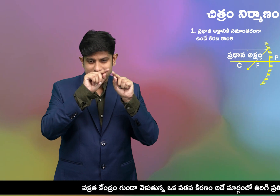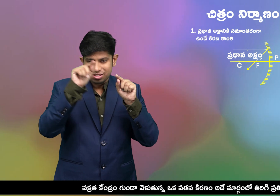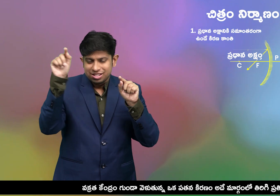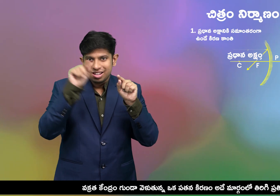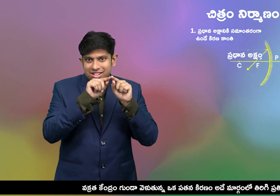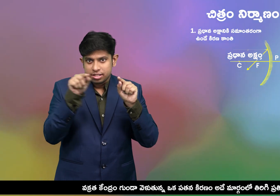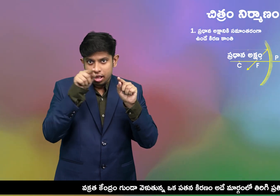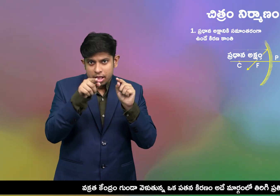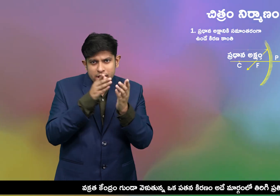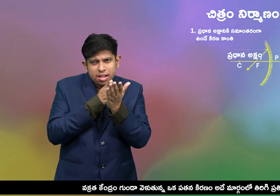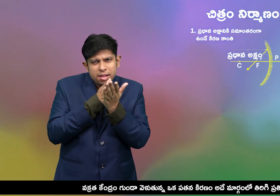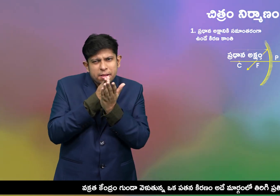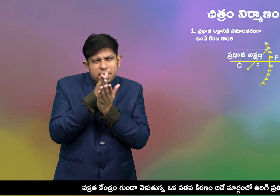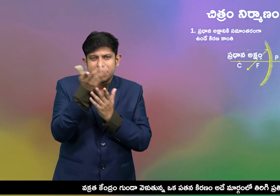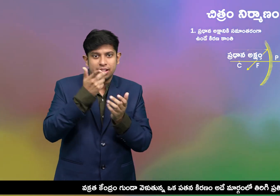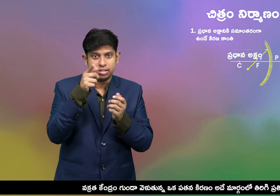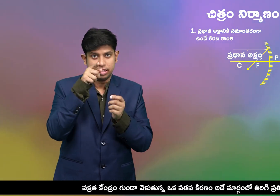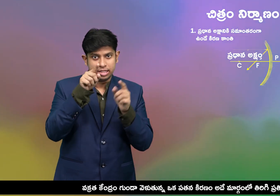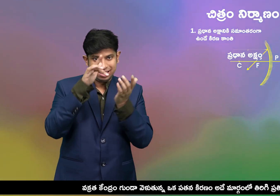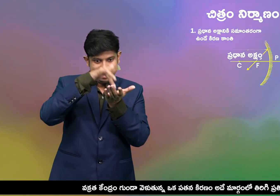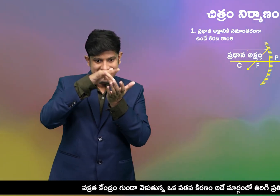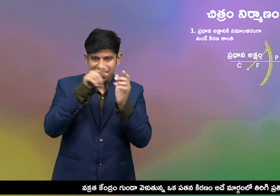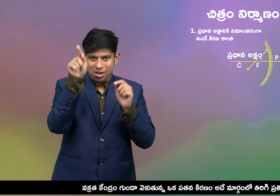వక్రత కేంద్రం గుండా వెళుతున్న ఒక పతన కిరణం అదే